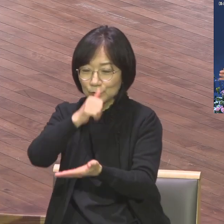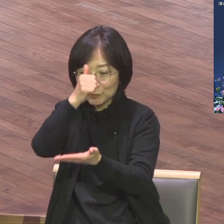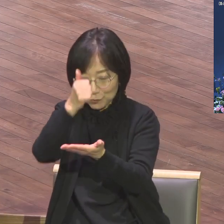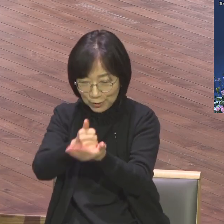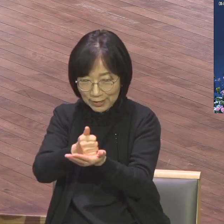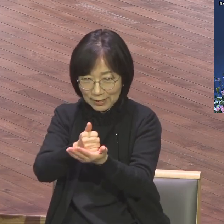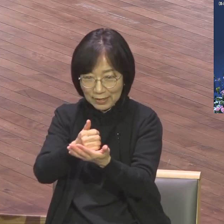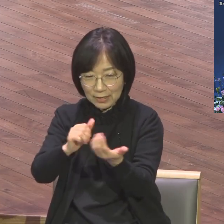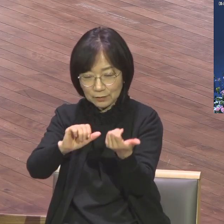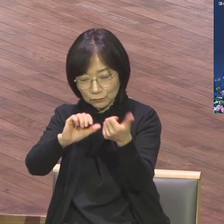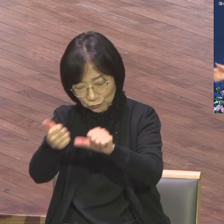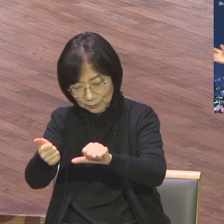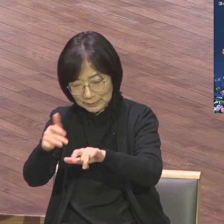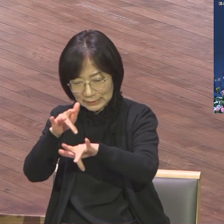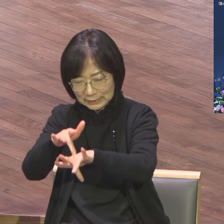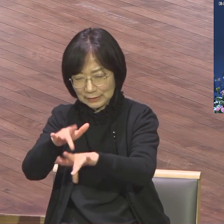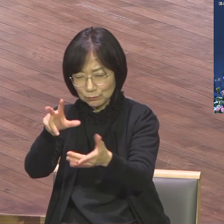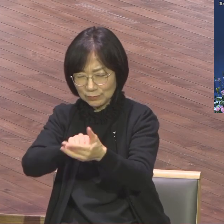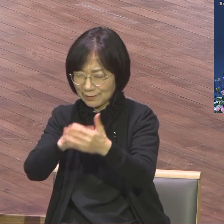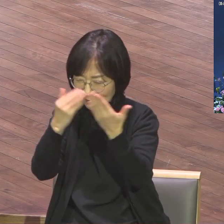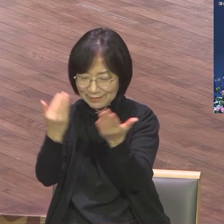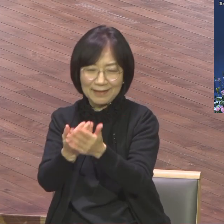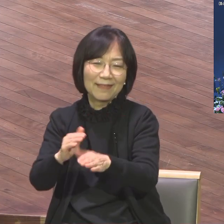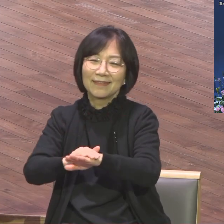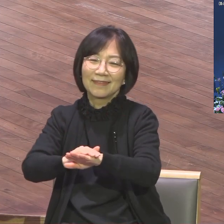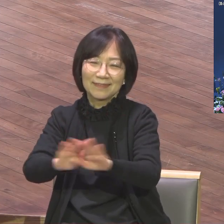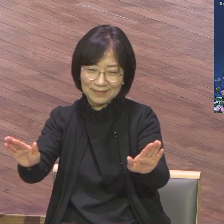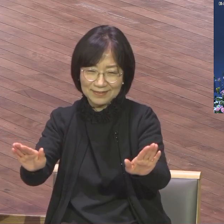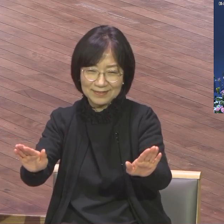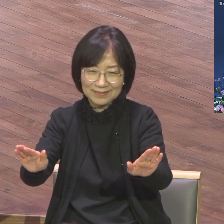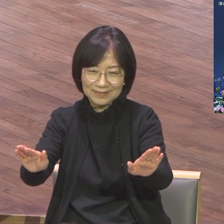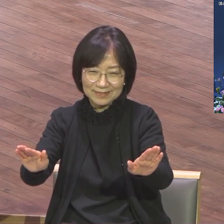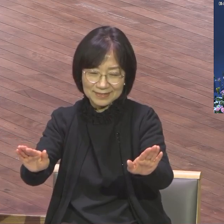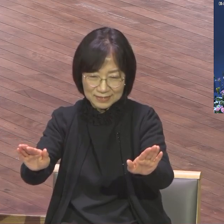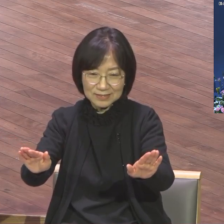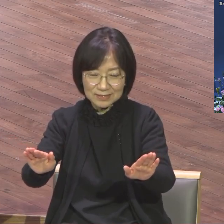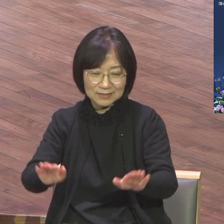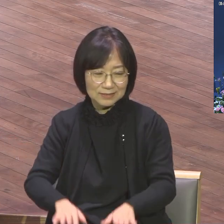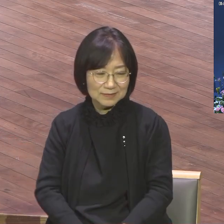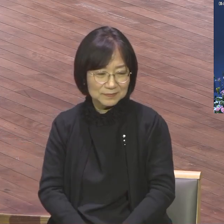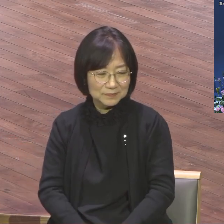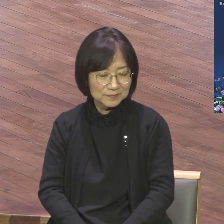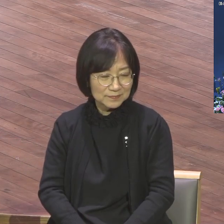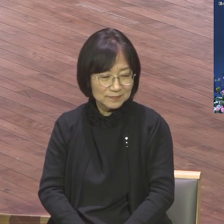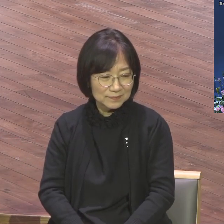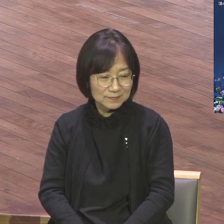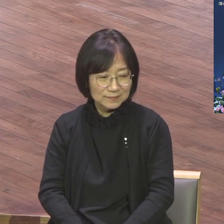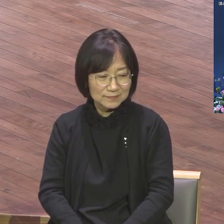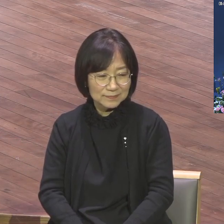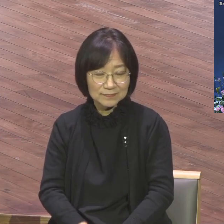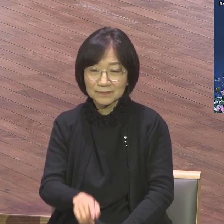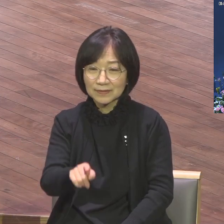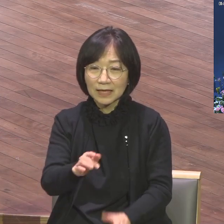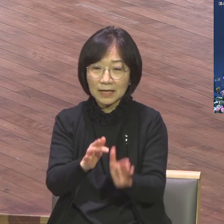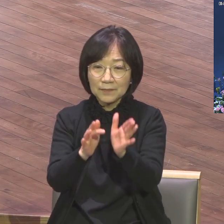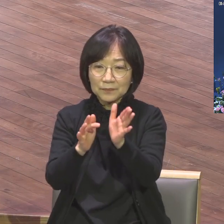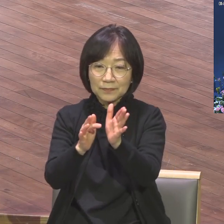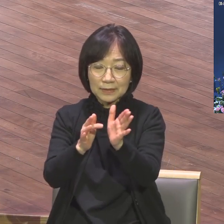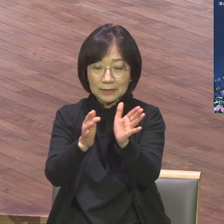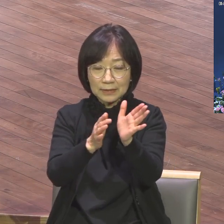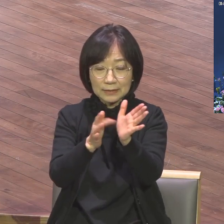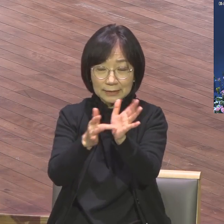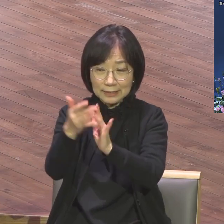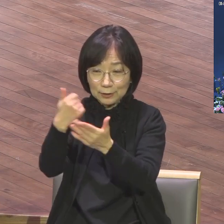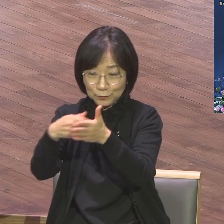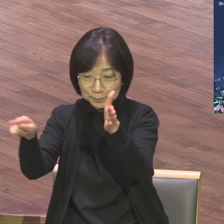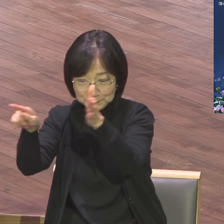끝이에요. 그냥 나머지 다 그거는 서론이에요. 요거 해결받으면 끝이라니까. 왜 예수 믿는 사람과 안 믿는 사람 차이가